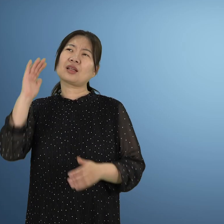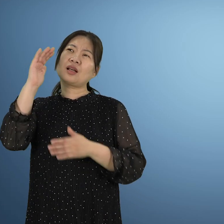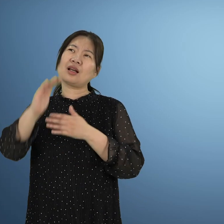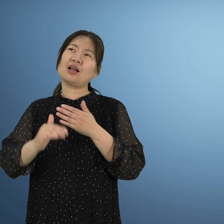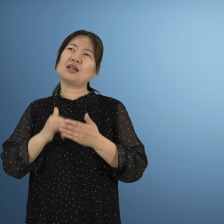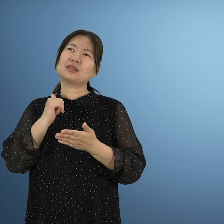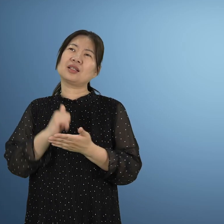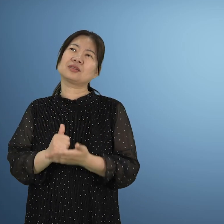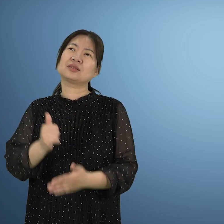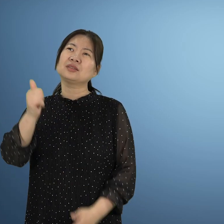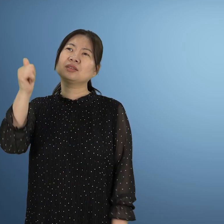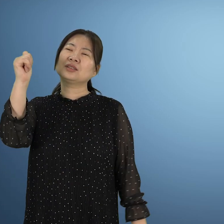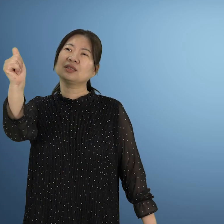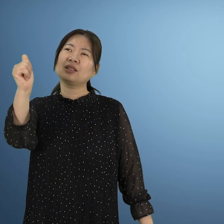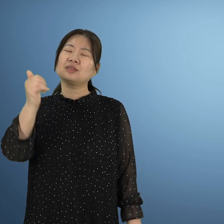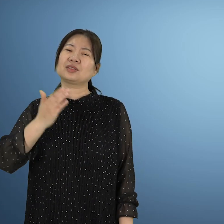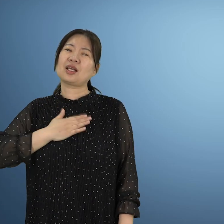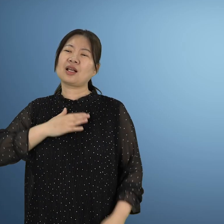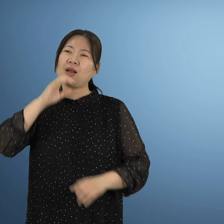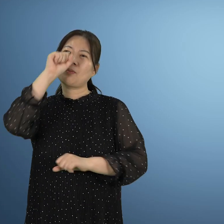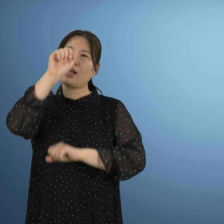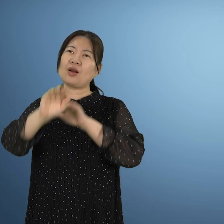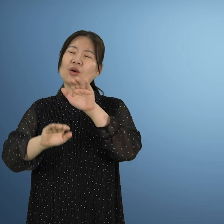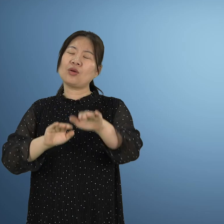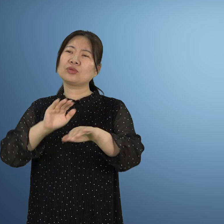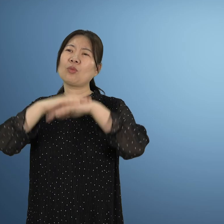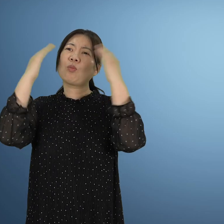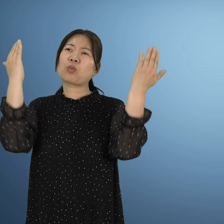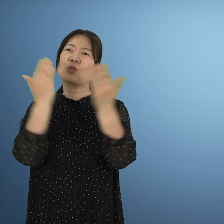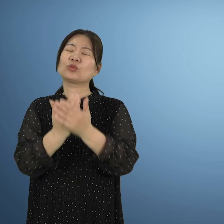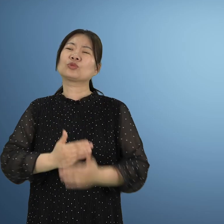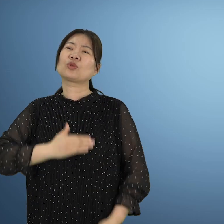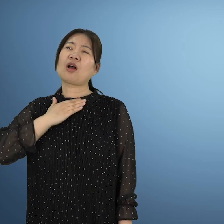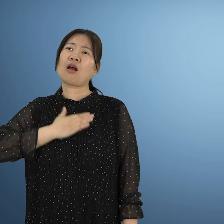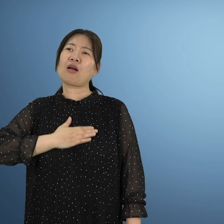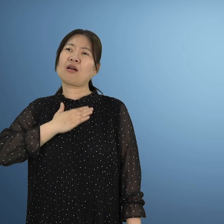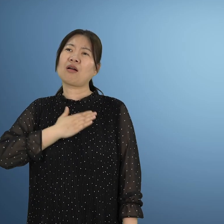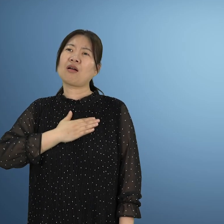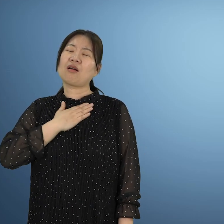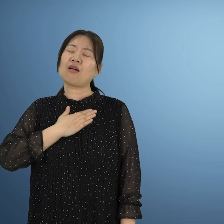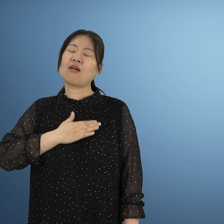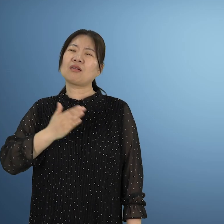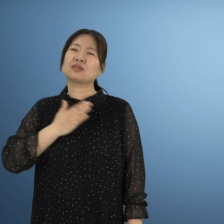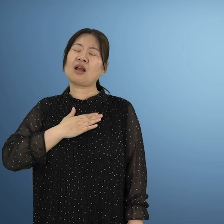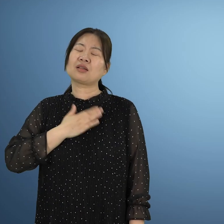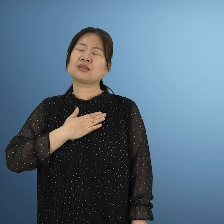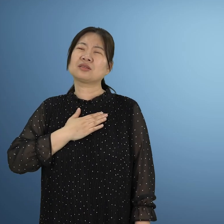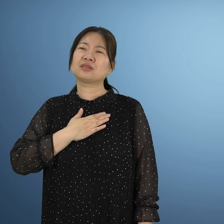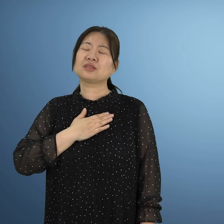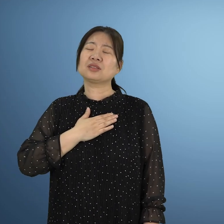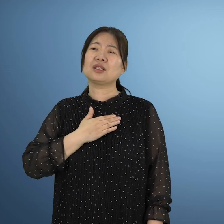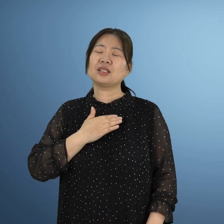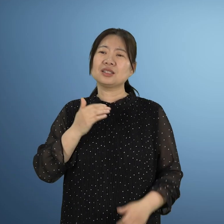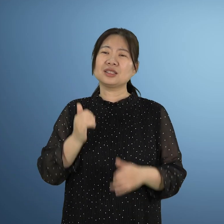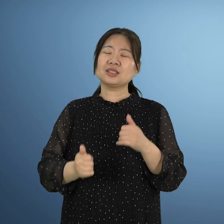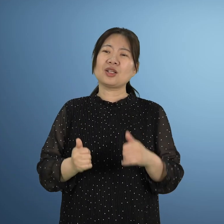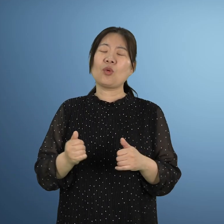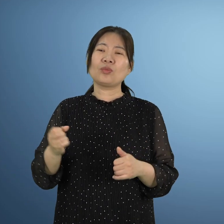하나님, 내가 바람 발자국 옮기는 걸 다 알고 계시면서 나를 탈탈 털어서 시험해